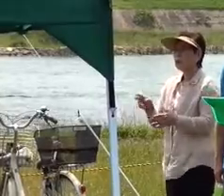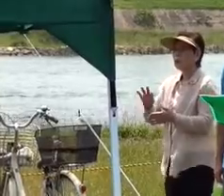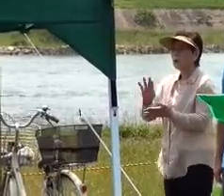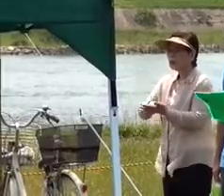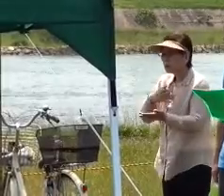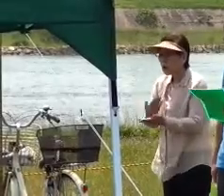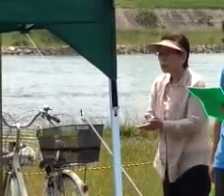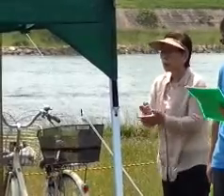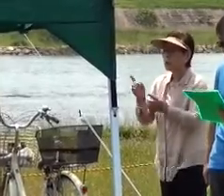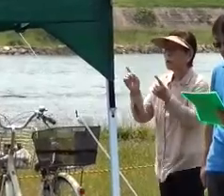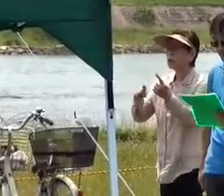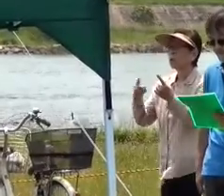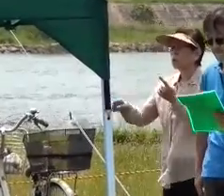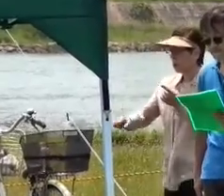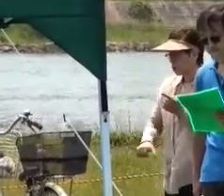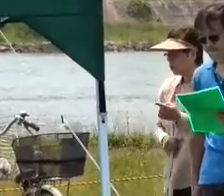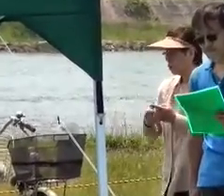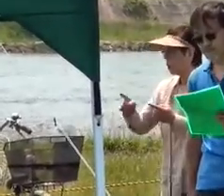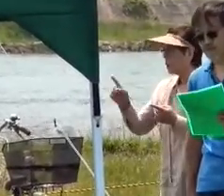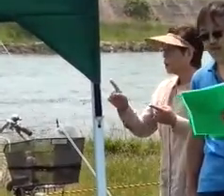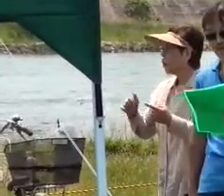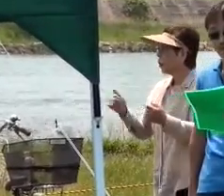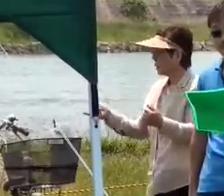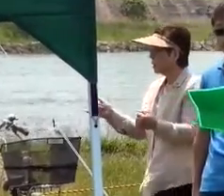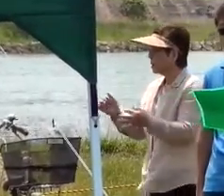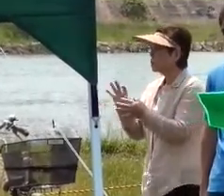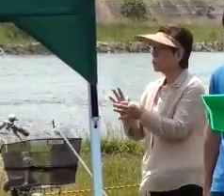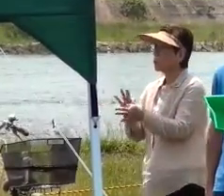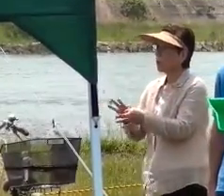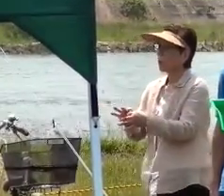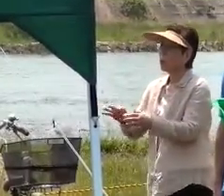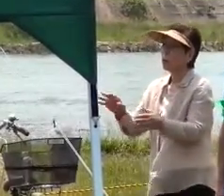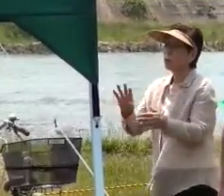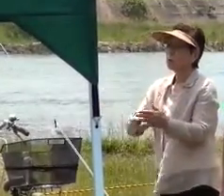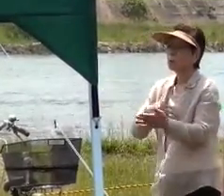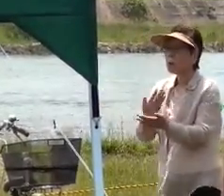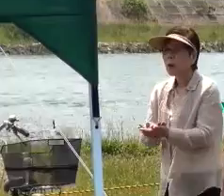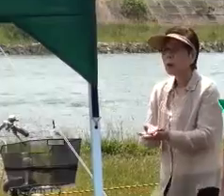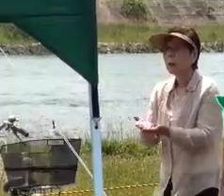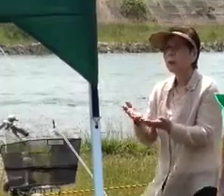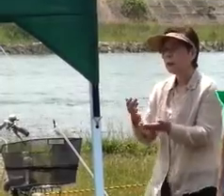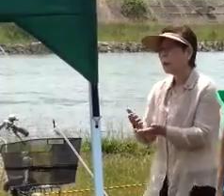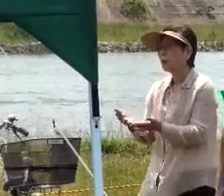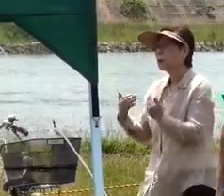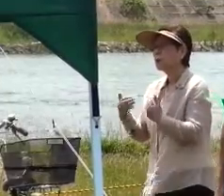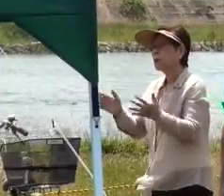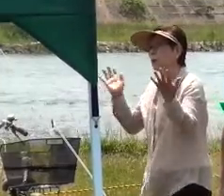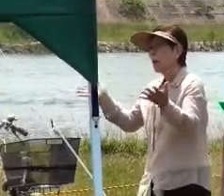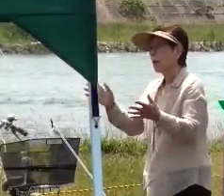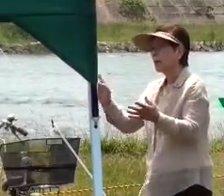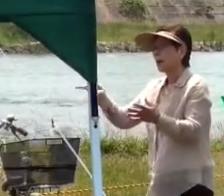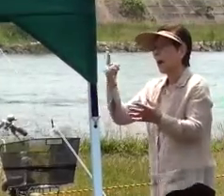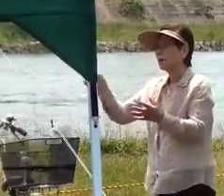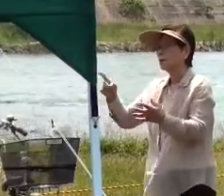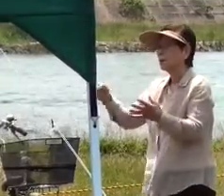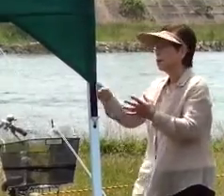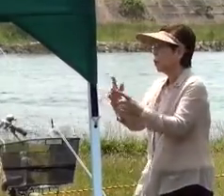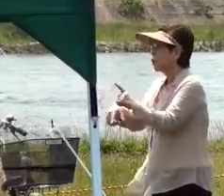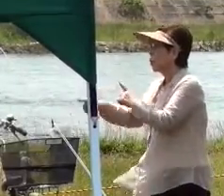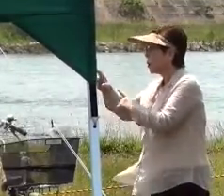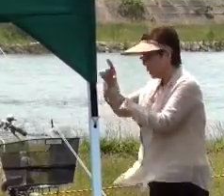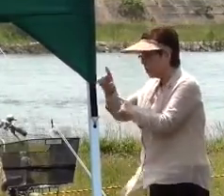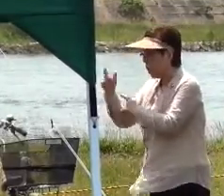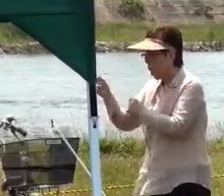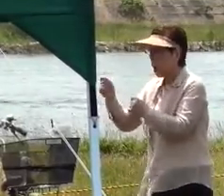める一人の罪人については、悔い改める必要のない99人の正しい人についてより